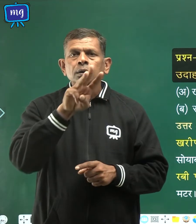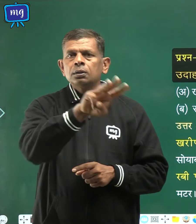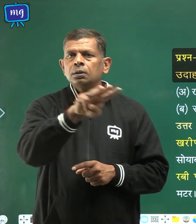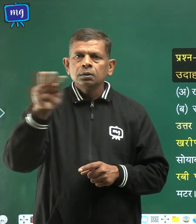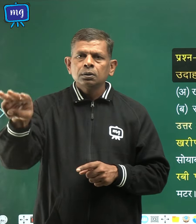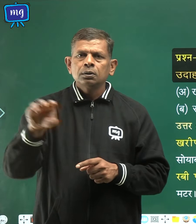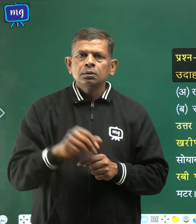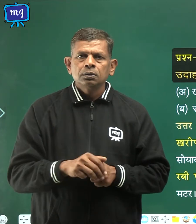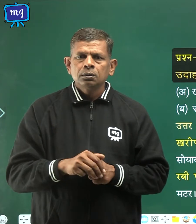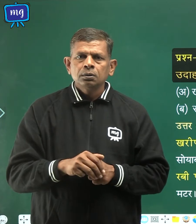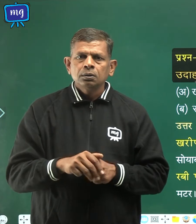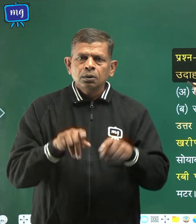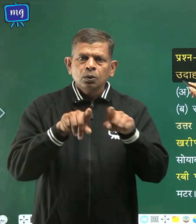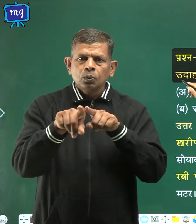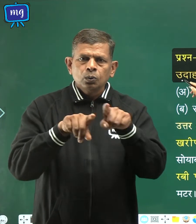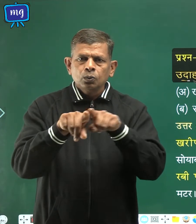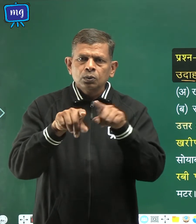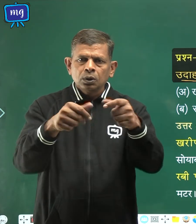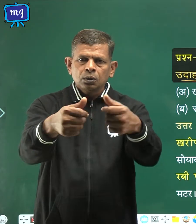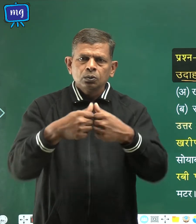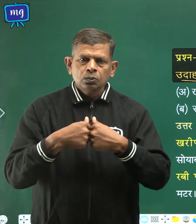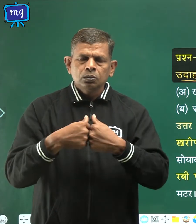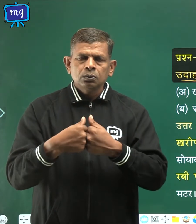3 उदाहरण दीजिए।